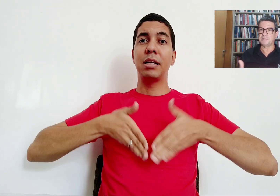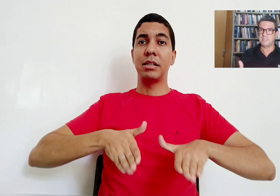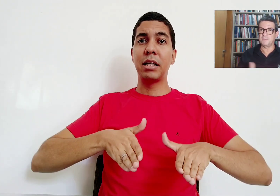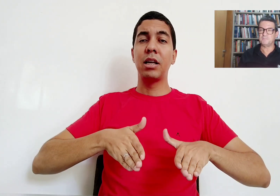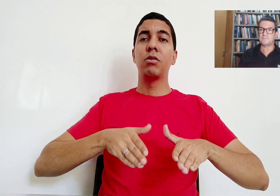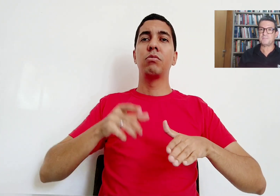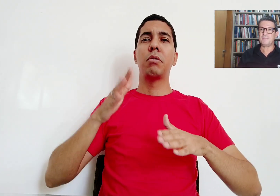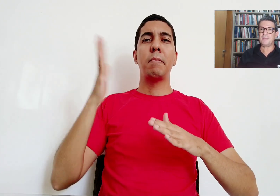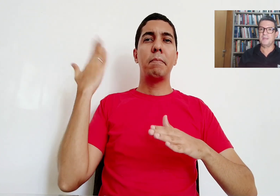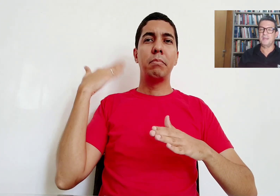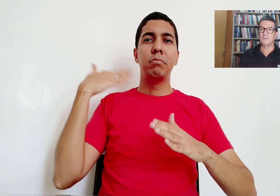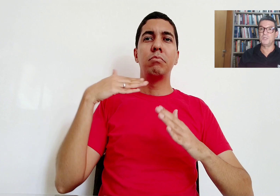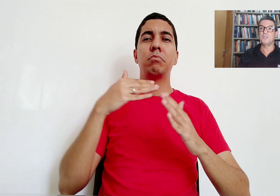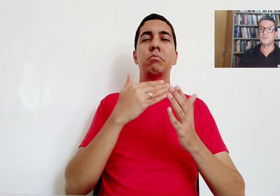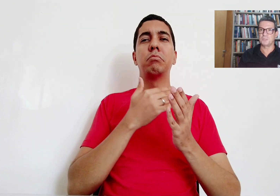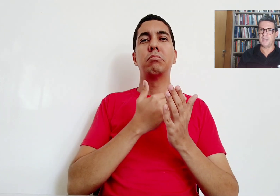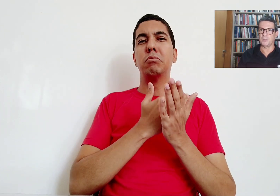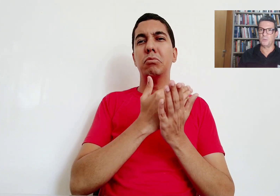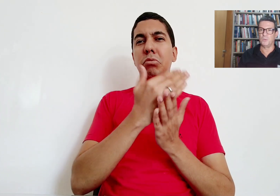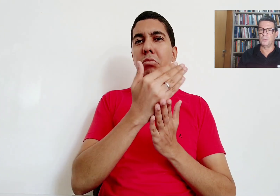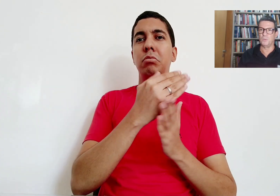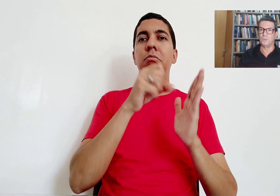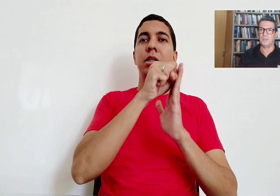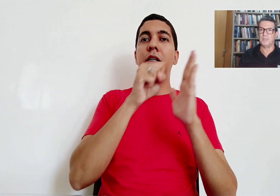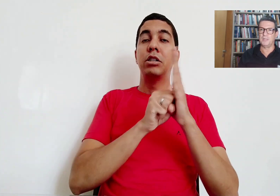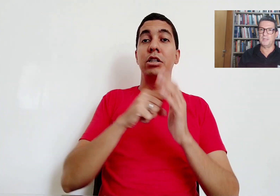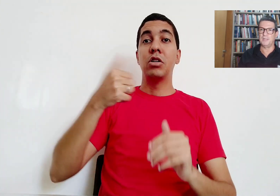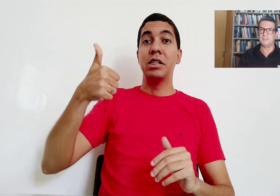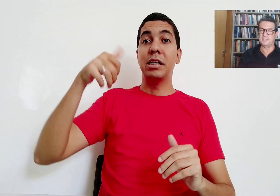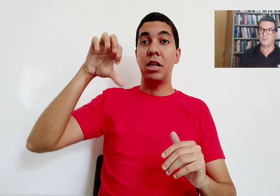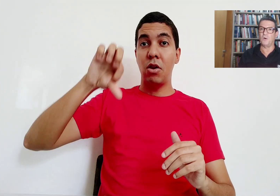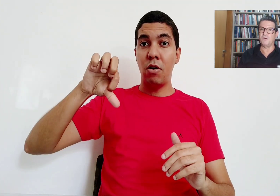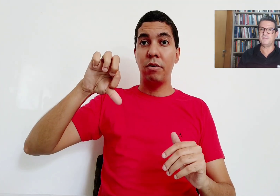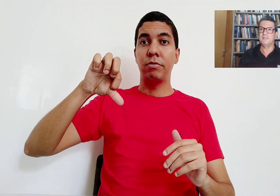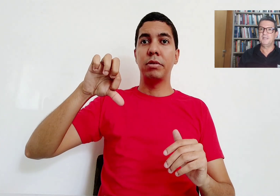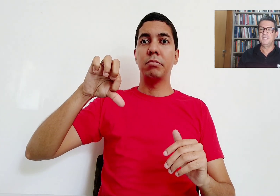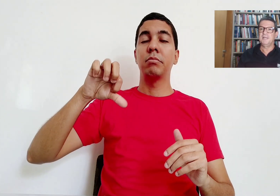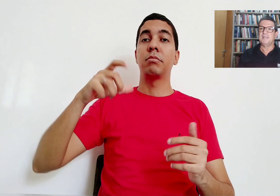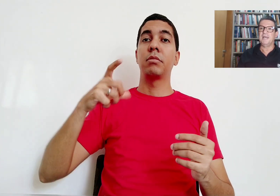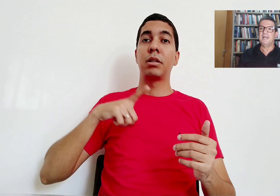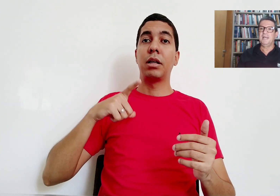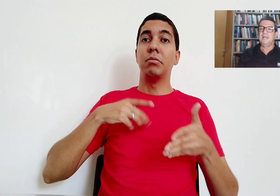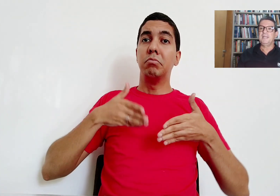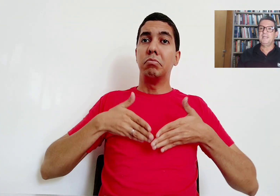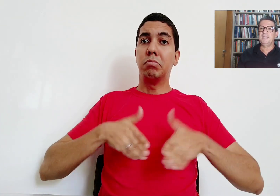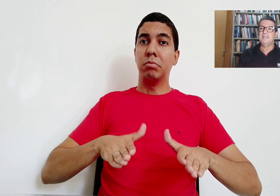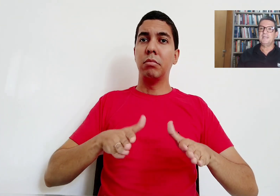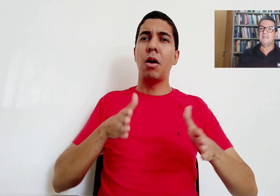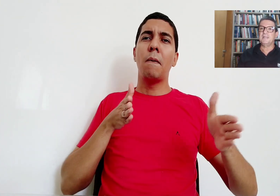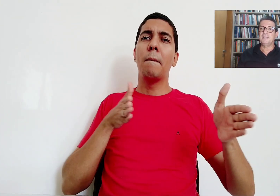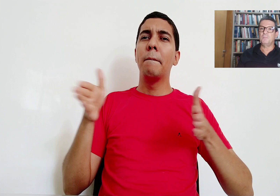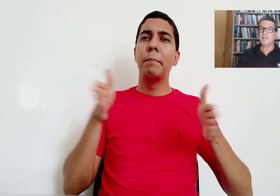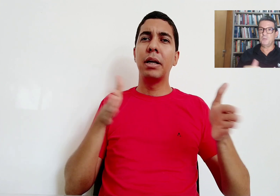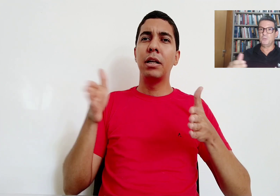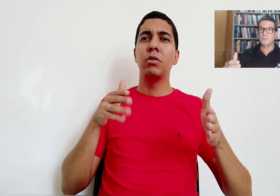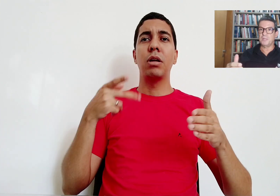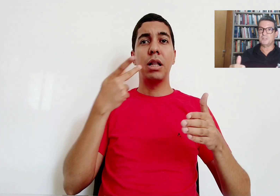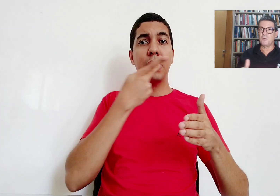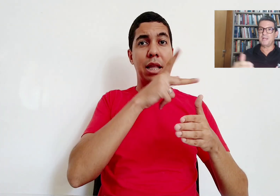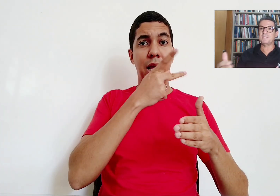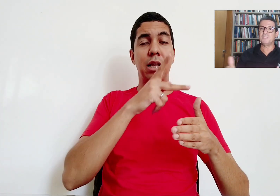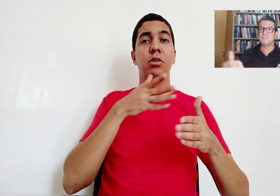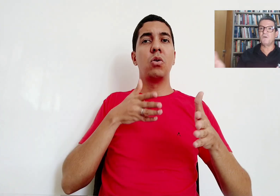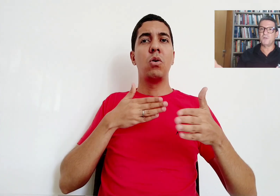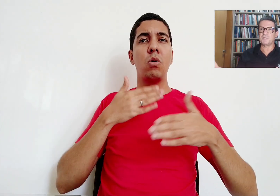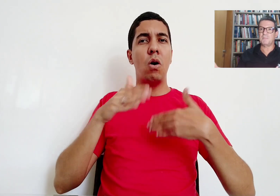Ambos nasceram no início do século XIX, né? E no período que